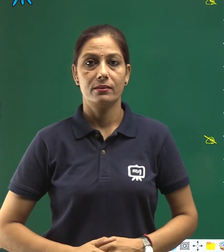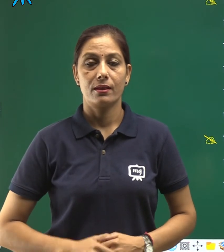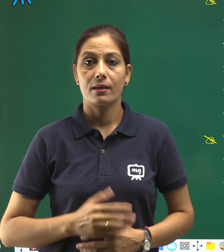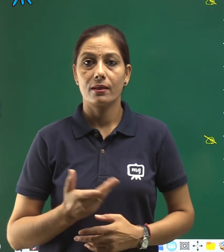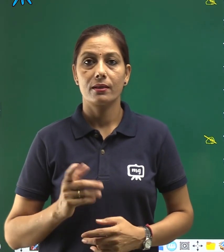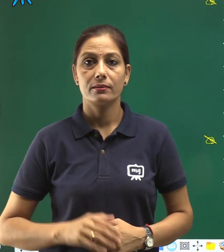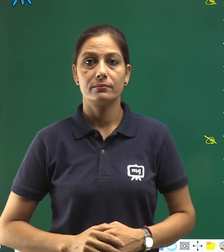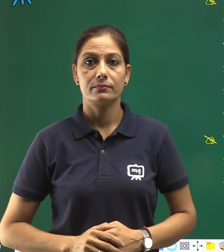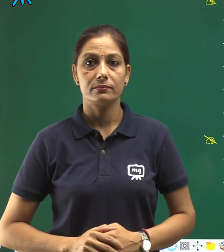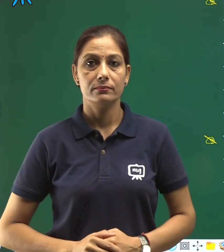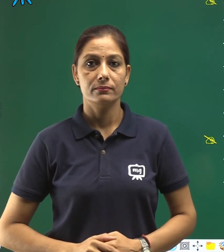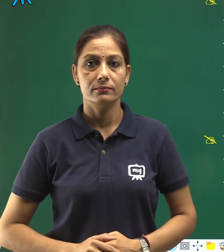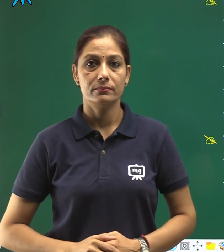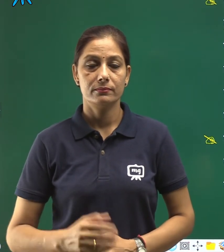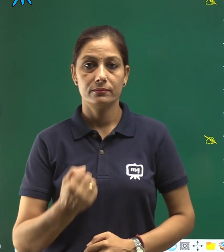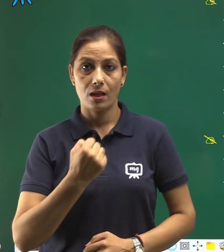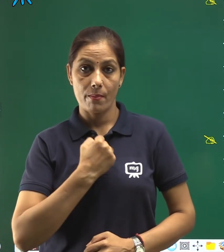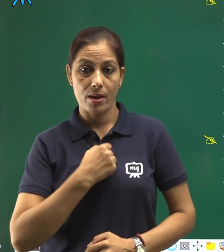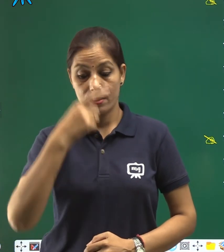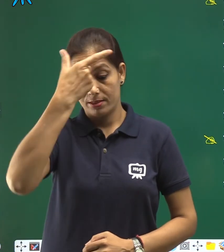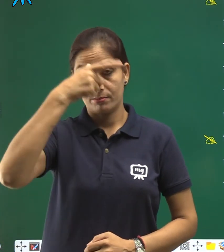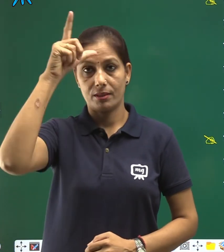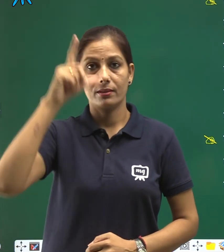कि हमारे देश में